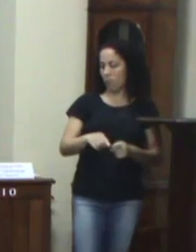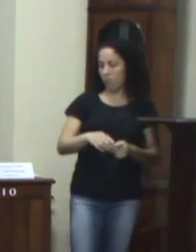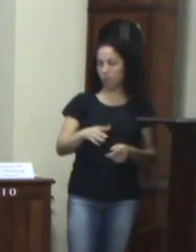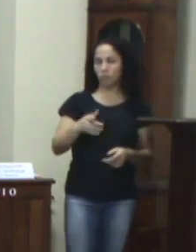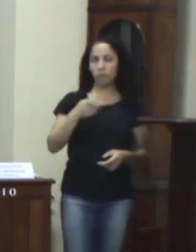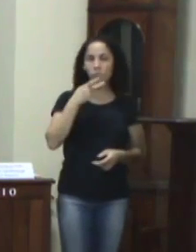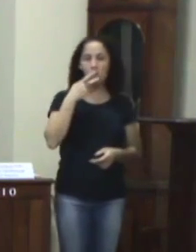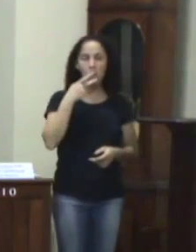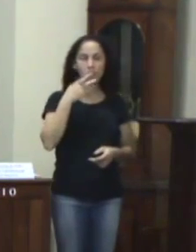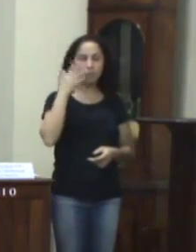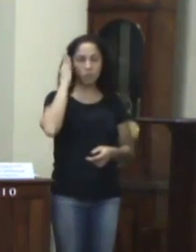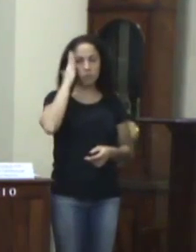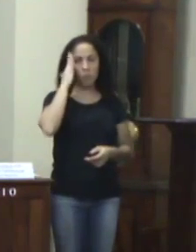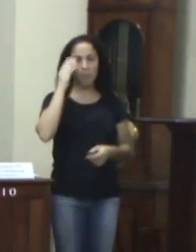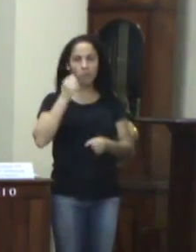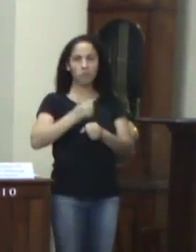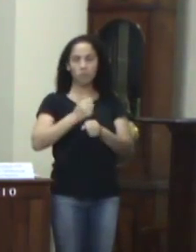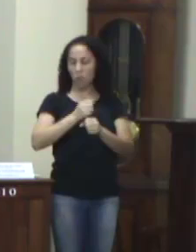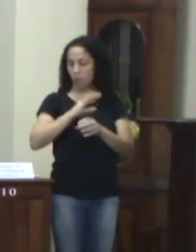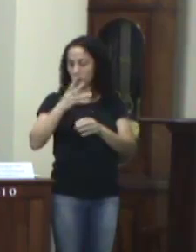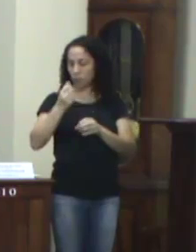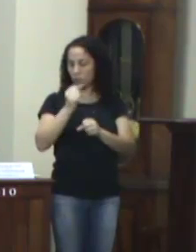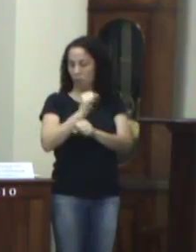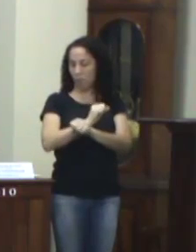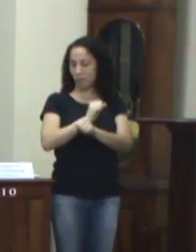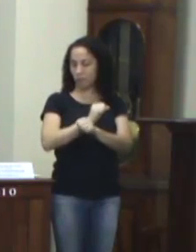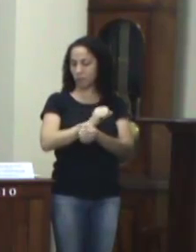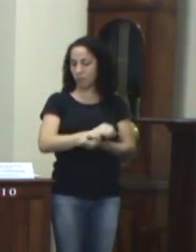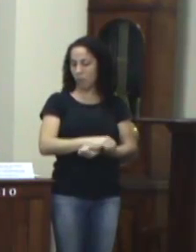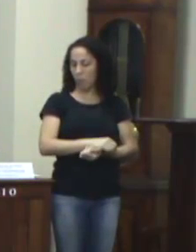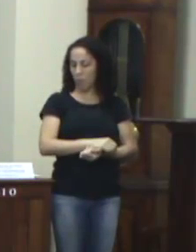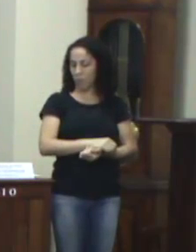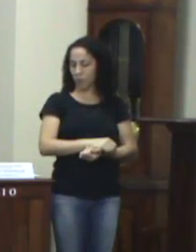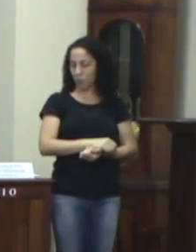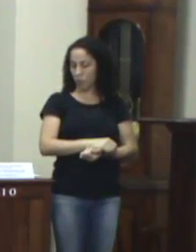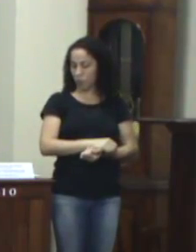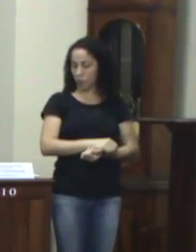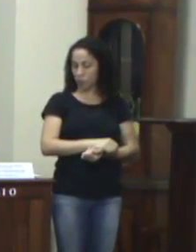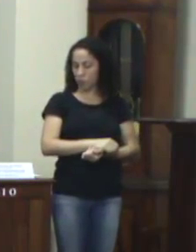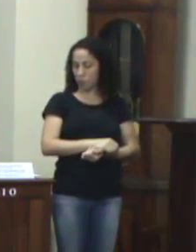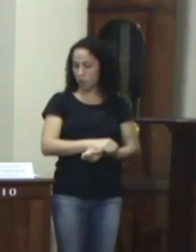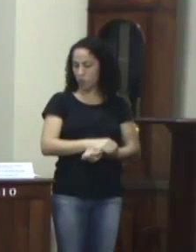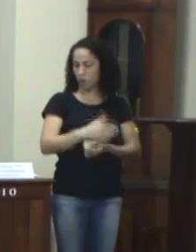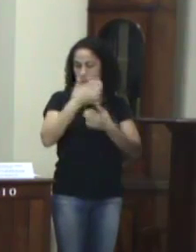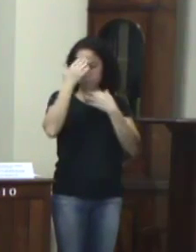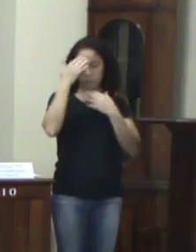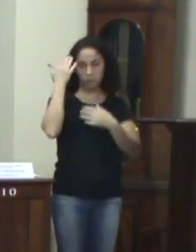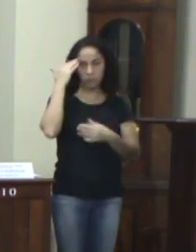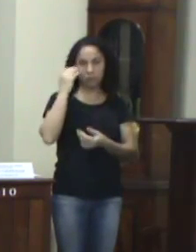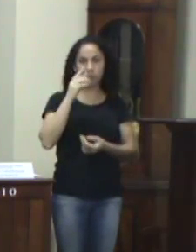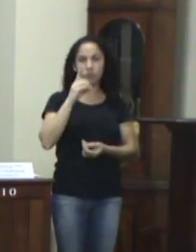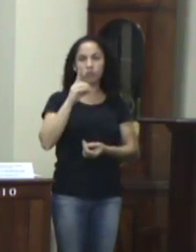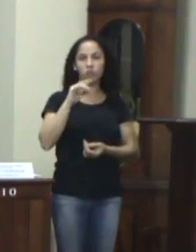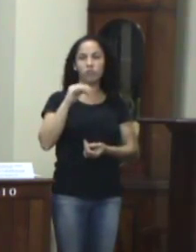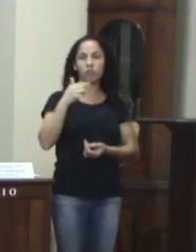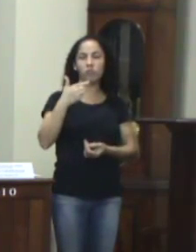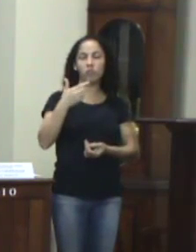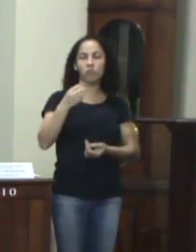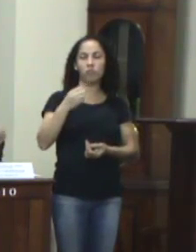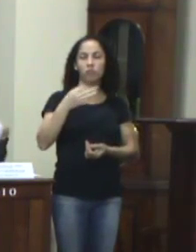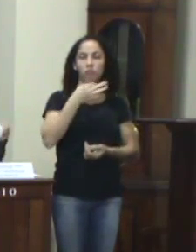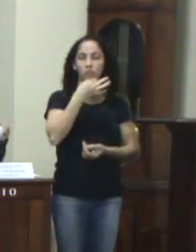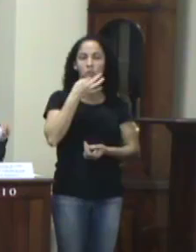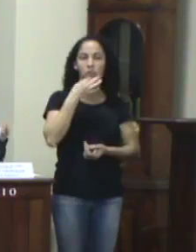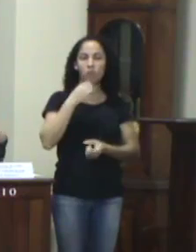Ressaltamos ainda que a obra encontra-se totalmente parada. Sala das sessões, 20 de setembro de